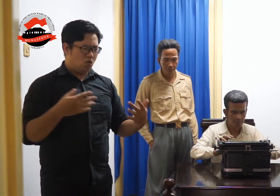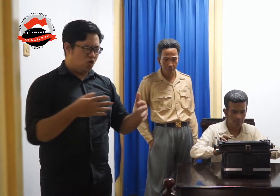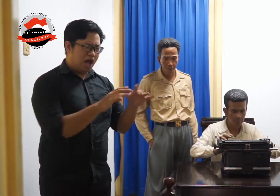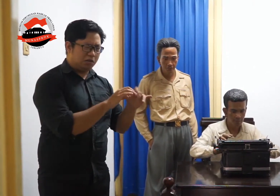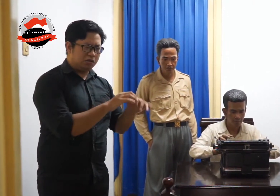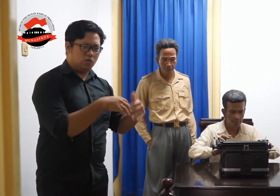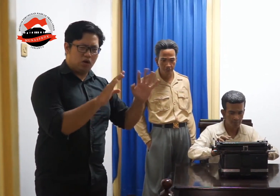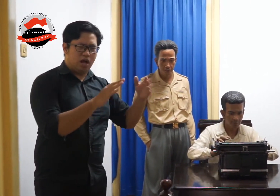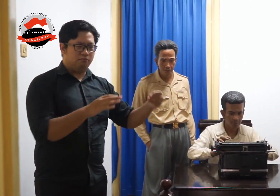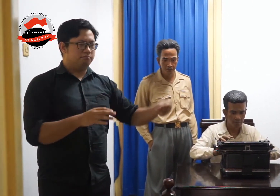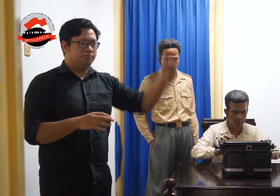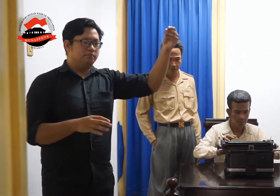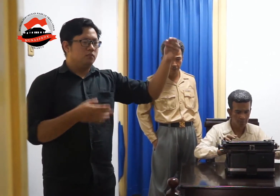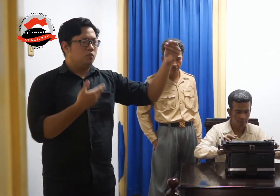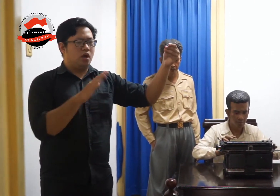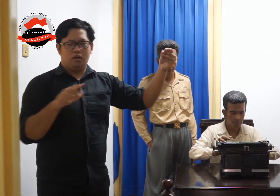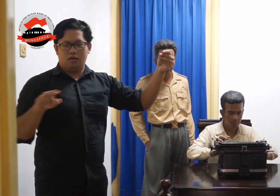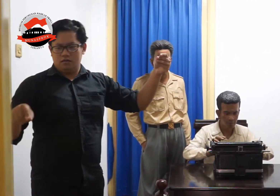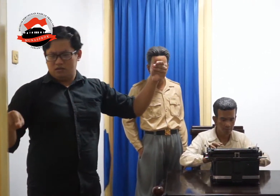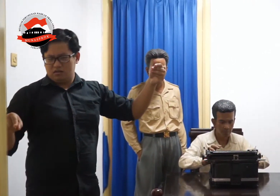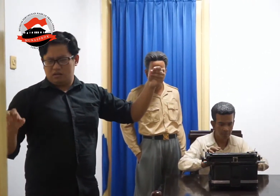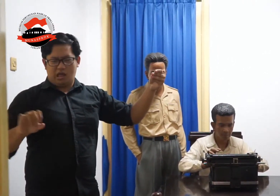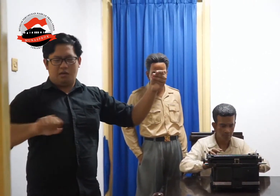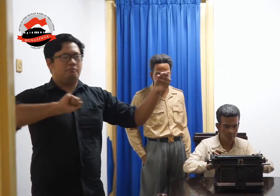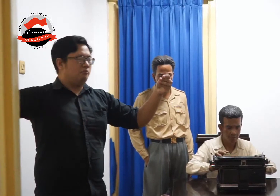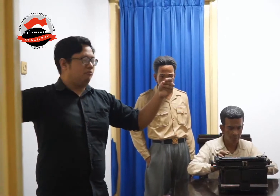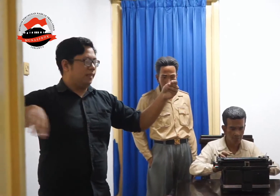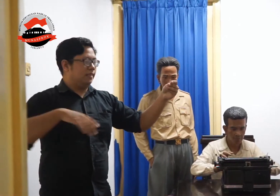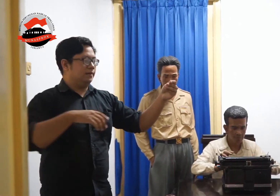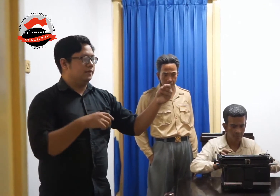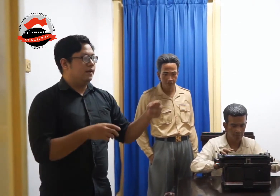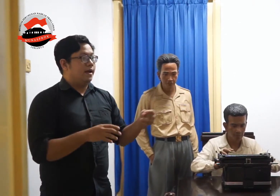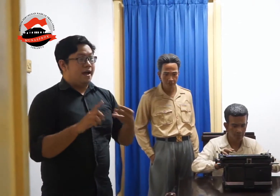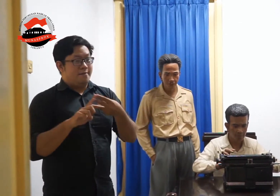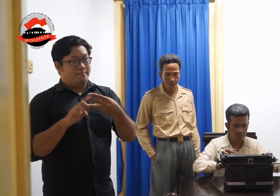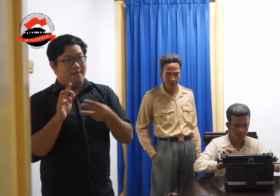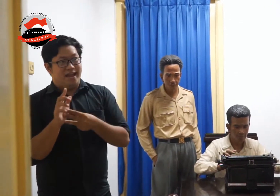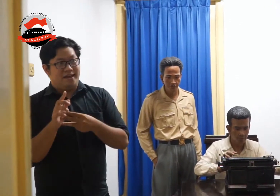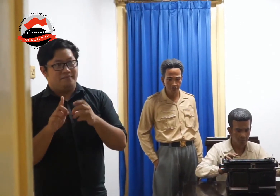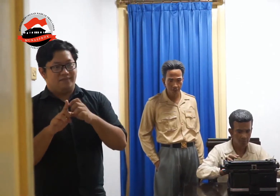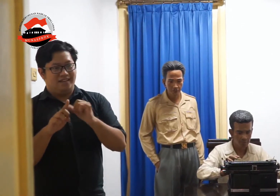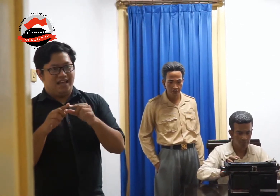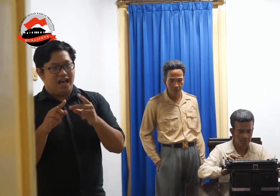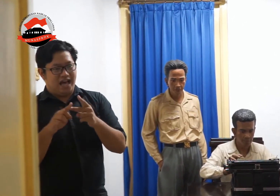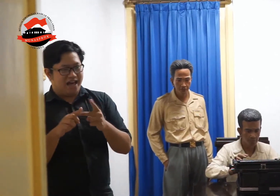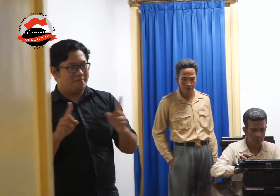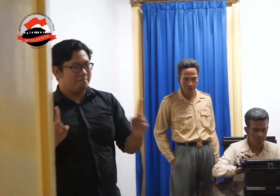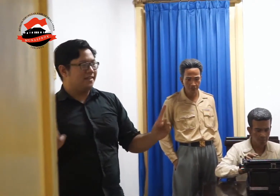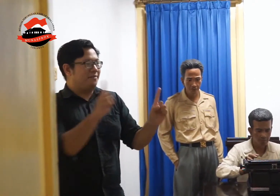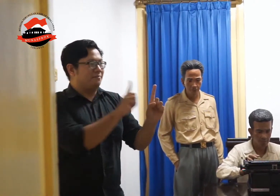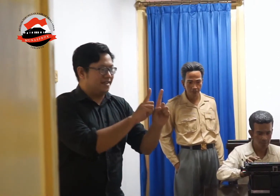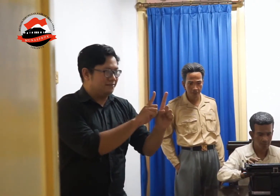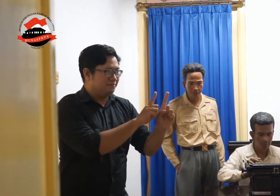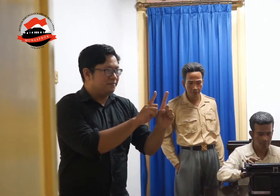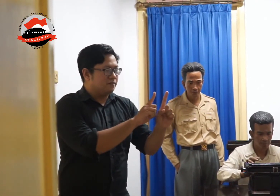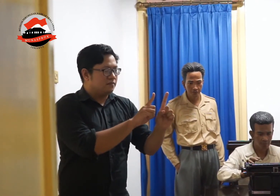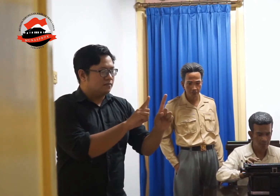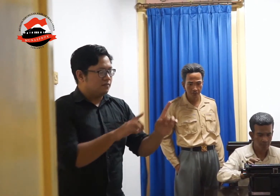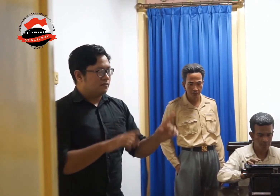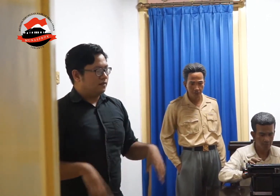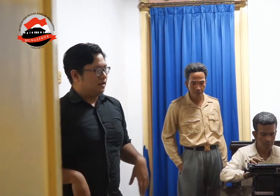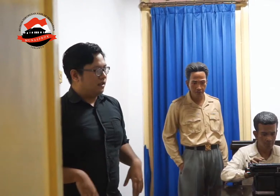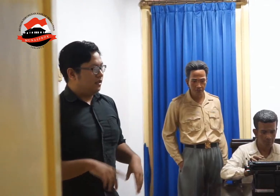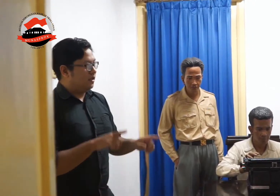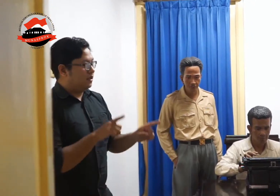hasil ketikannya. Namun karena BM Diah selalu mendampingi saat proses pengetikan,